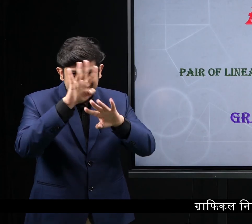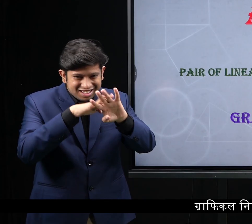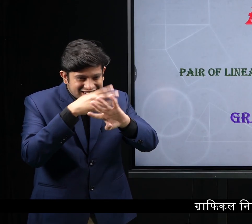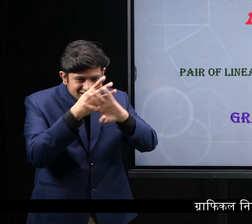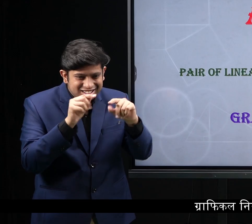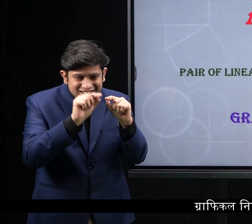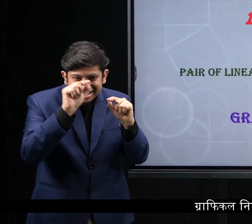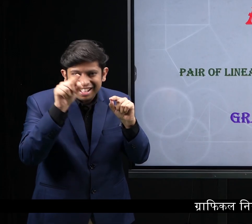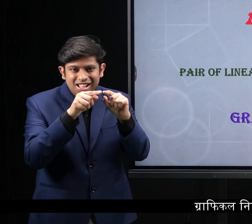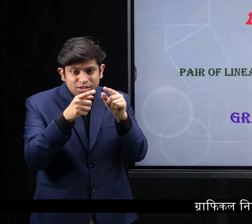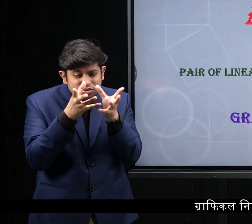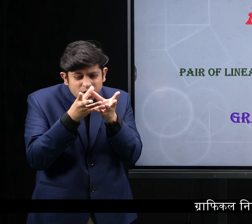तंत्र.